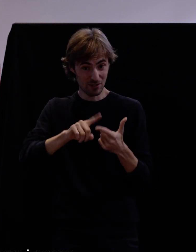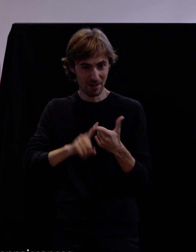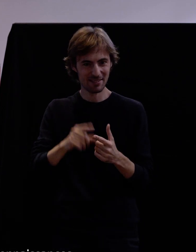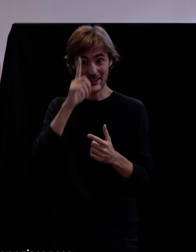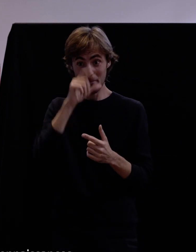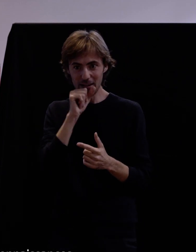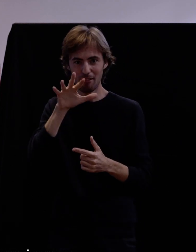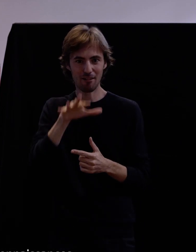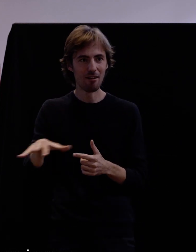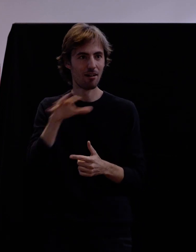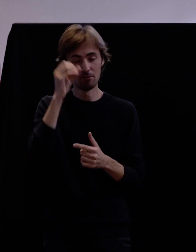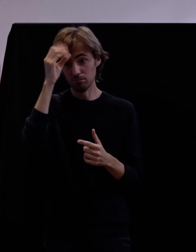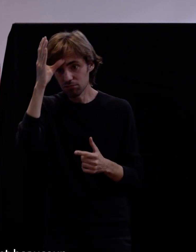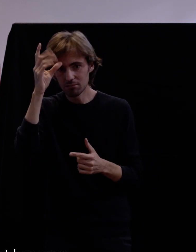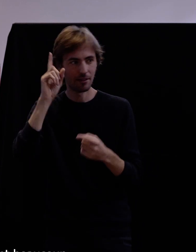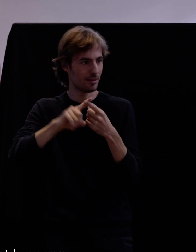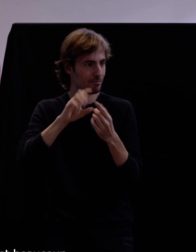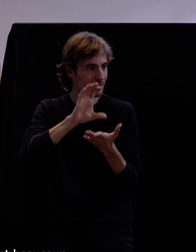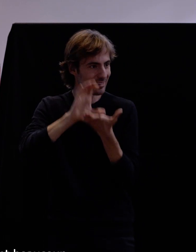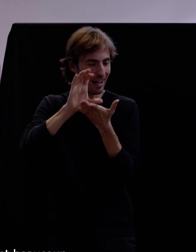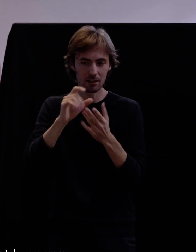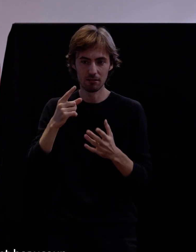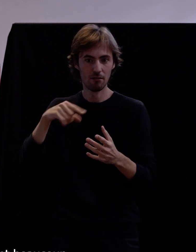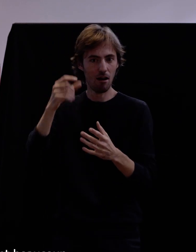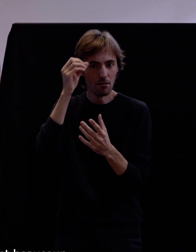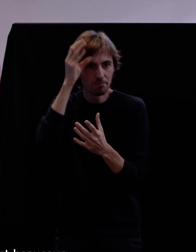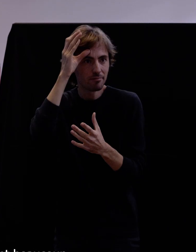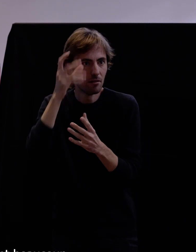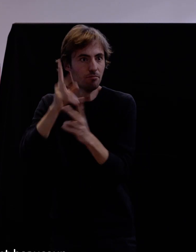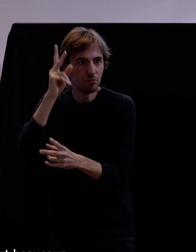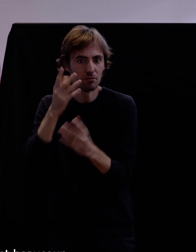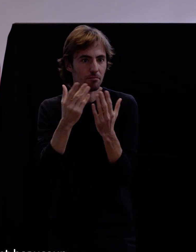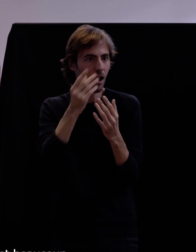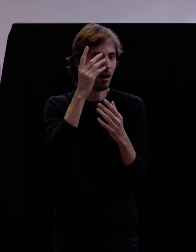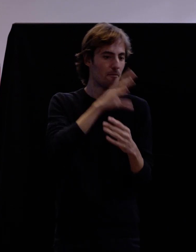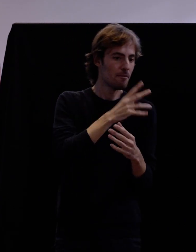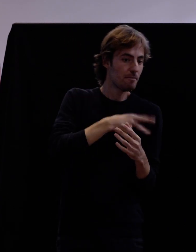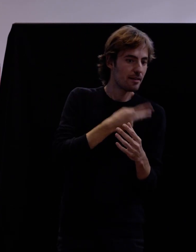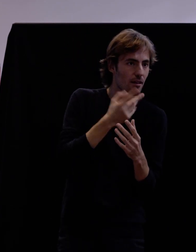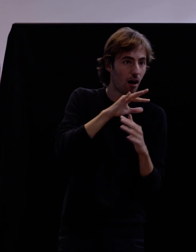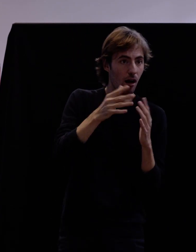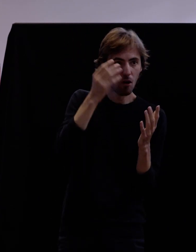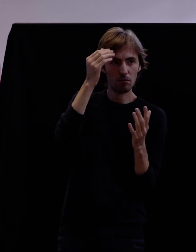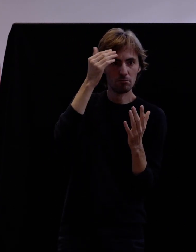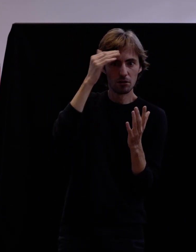des parents qui était assez incroyable. Ils en connaissaient beaucoup, beaucoup plus que beaucoup de médecins